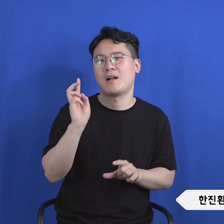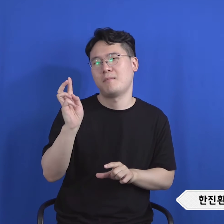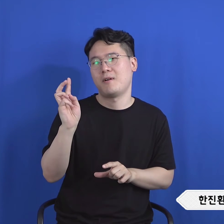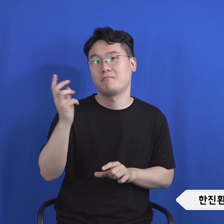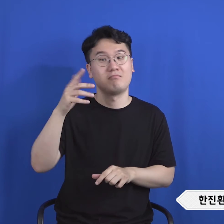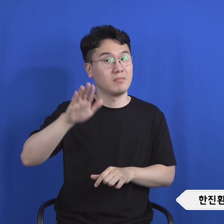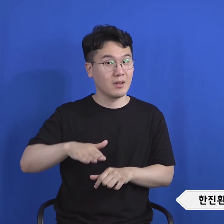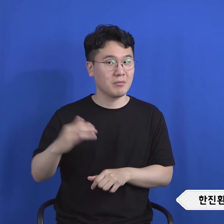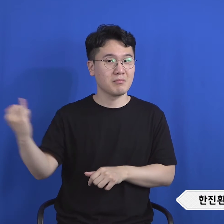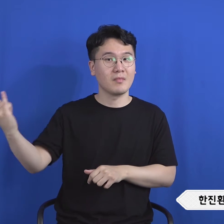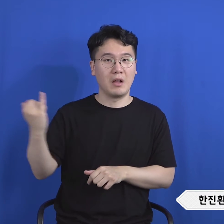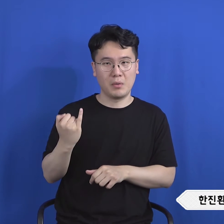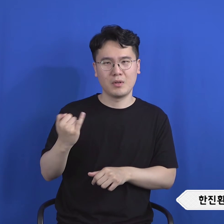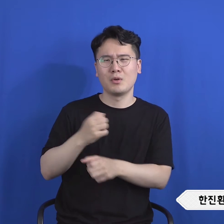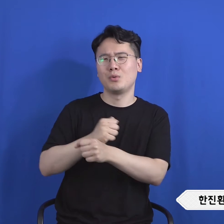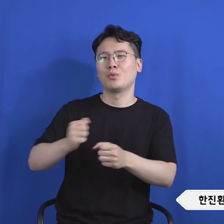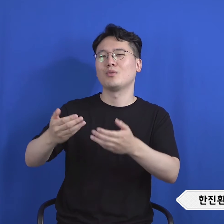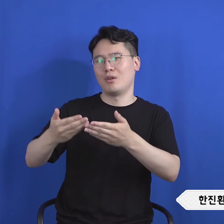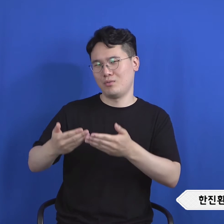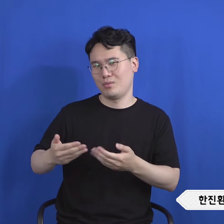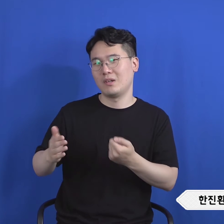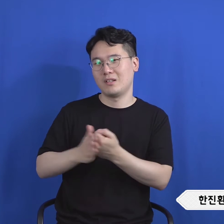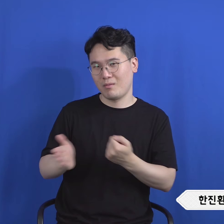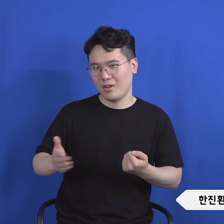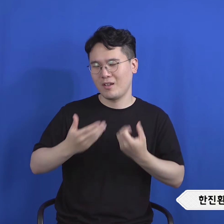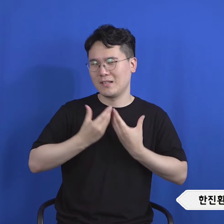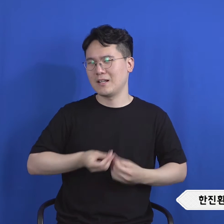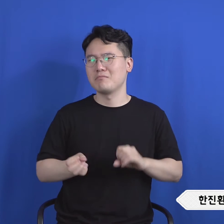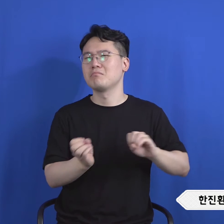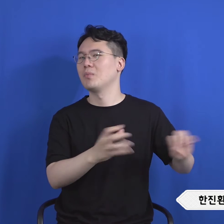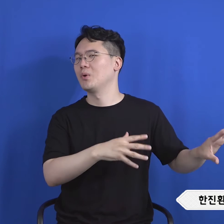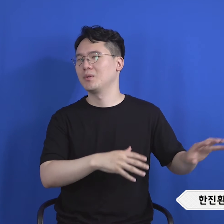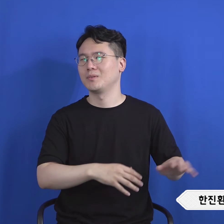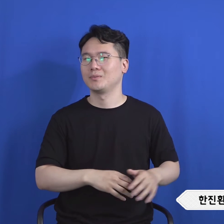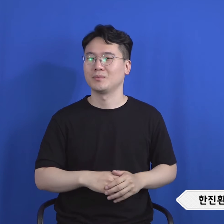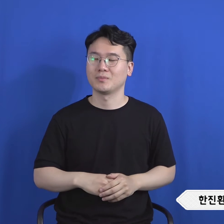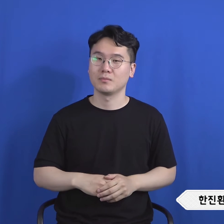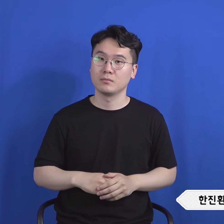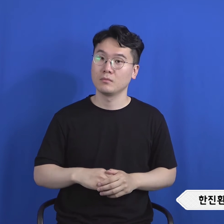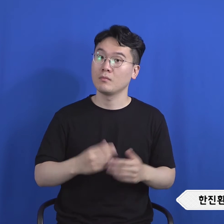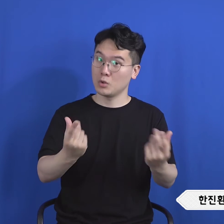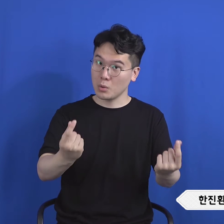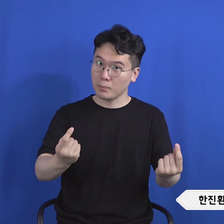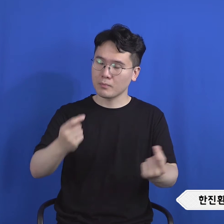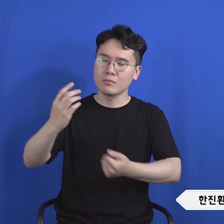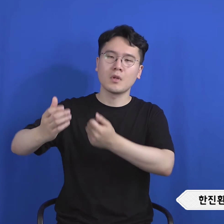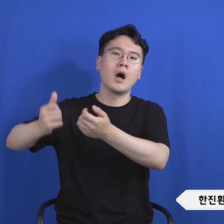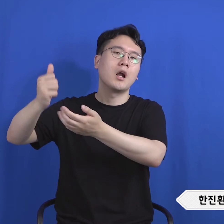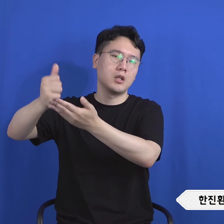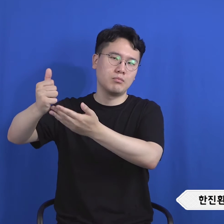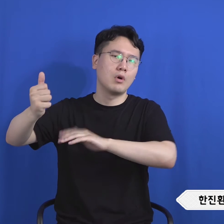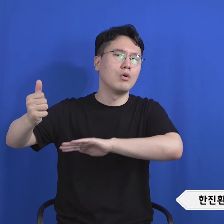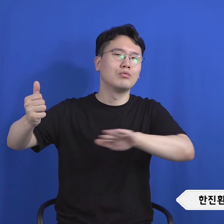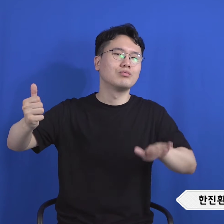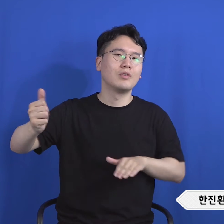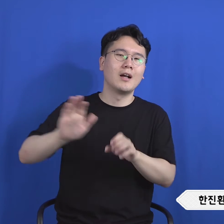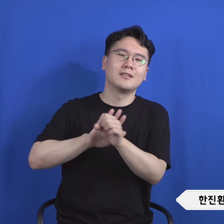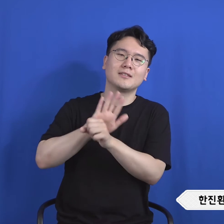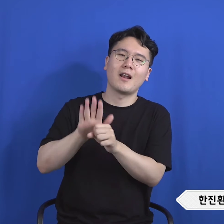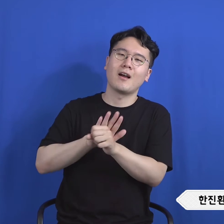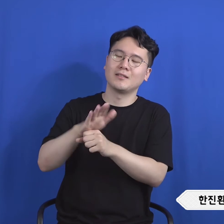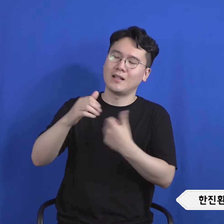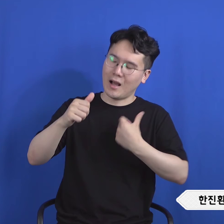마찬가지입니다. 하나님께서 우리를 사랑하는 아들이라고, 사랑하는 딸이라고 우리를 품어주시기 때문에